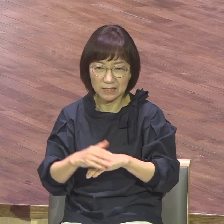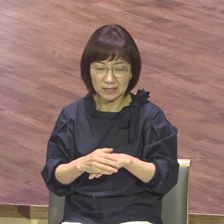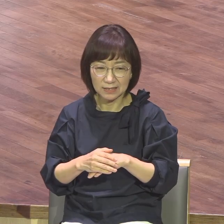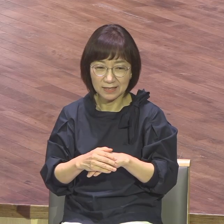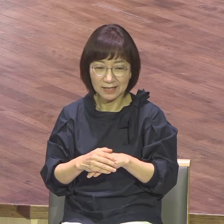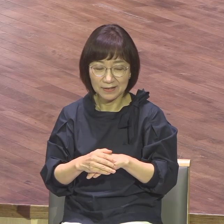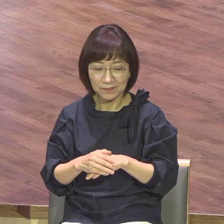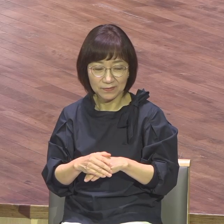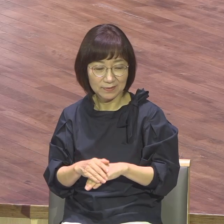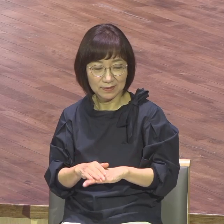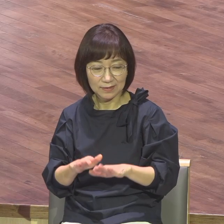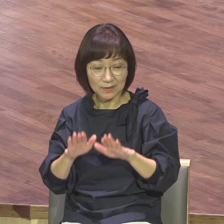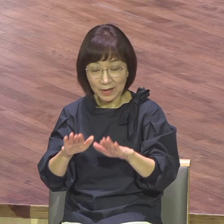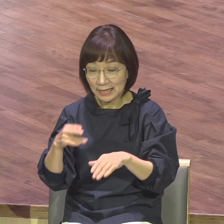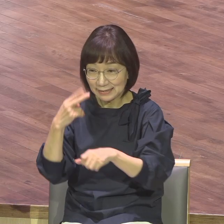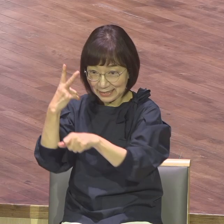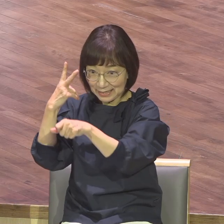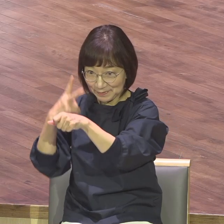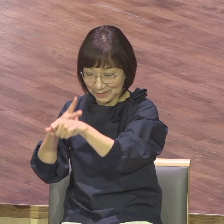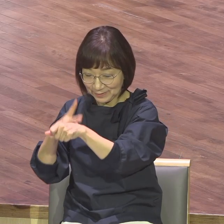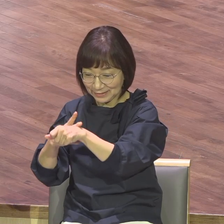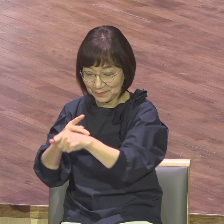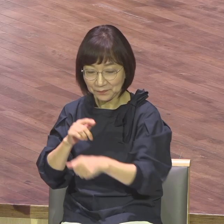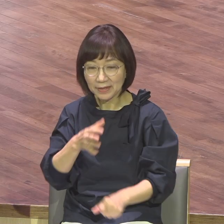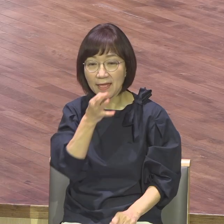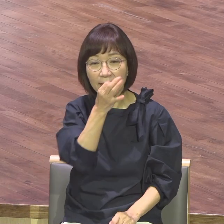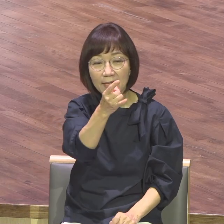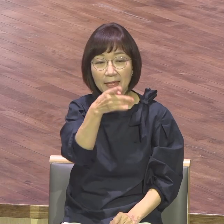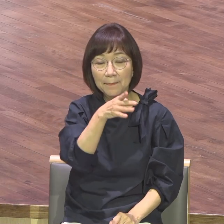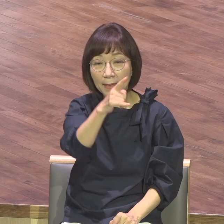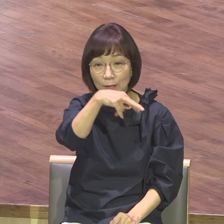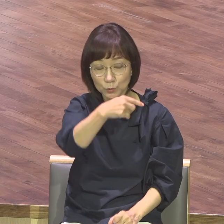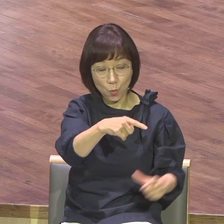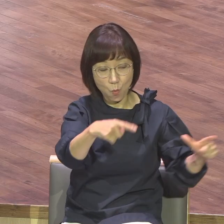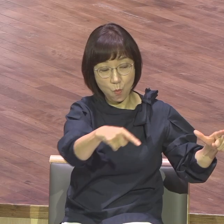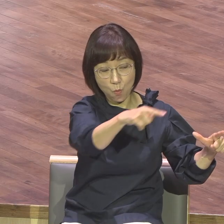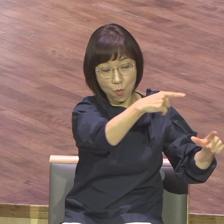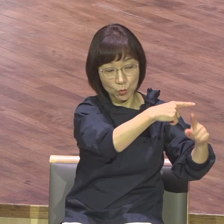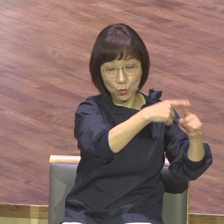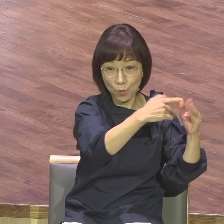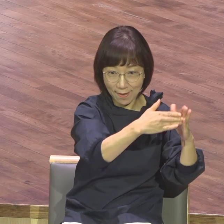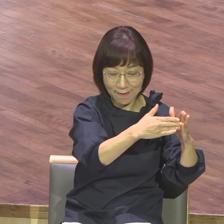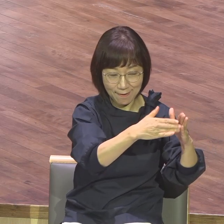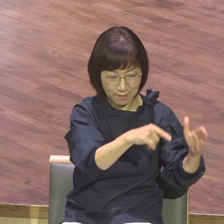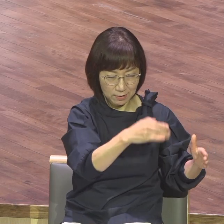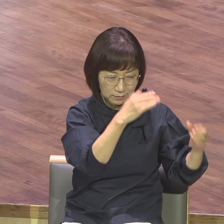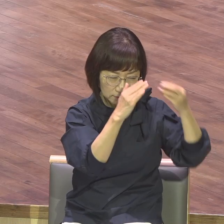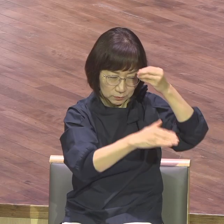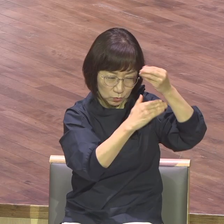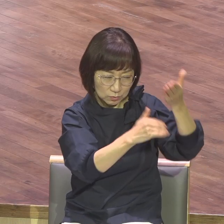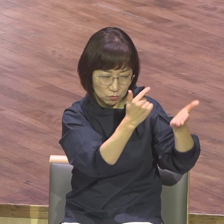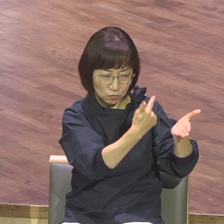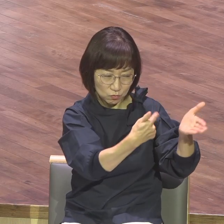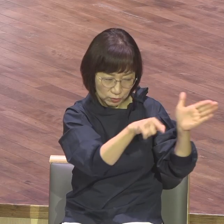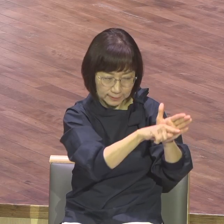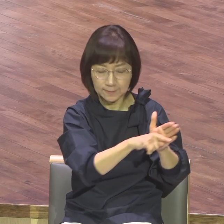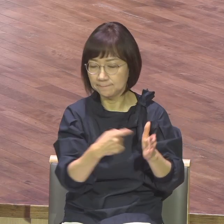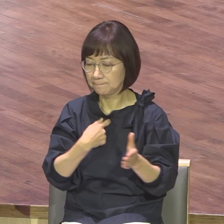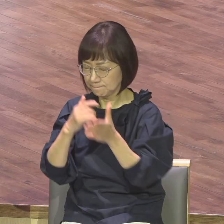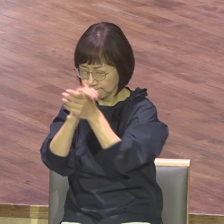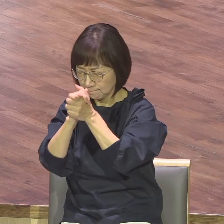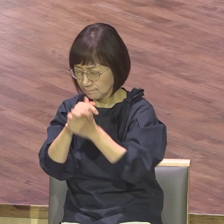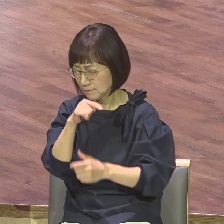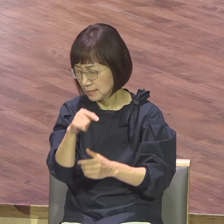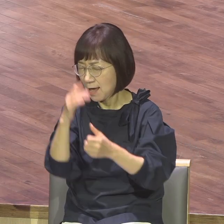사도 바울이 에베소 교회 성도들을 향해서 드린 이 중보 기도 어떻게 시작해요?